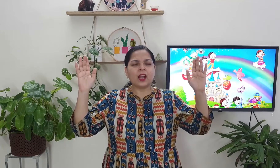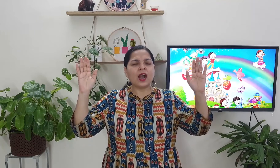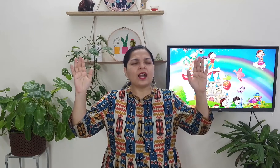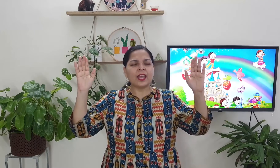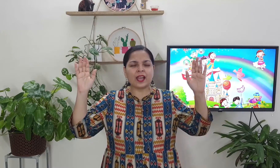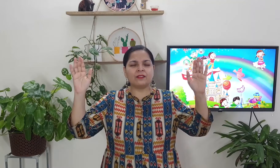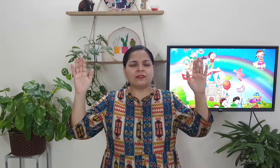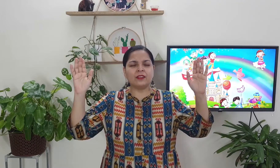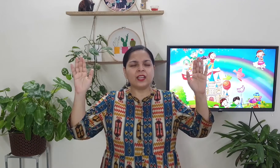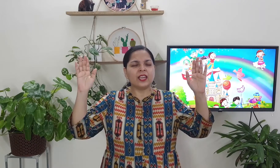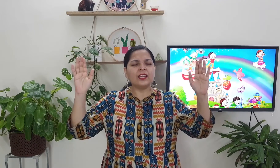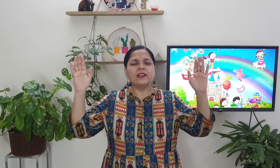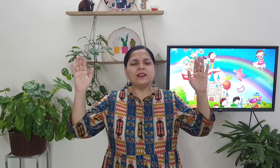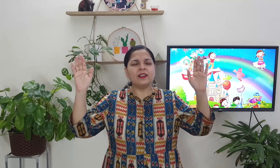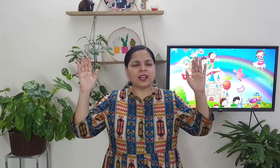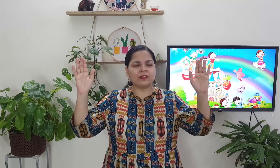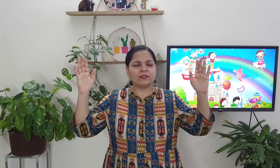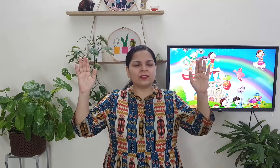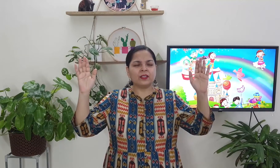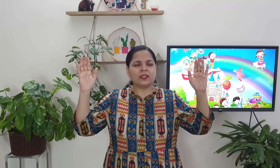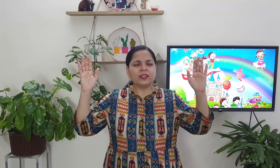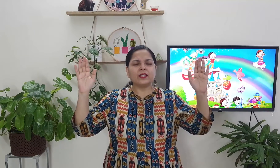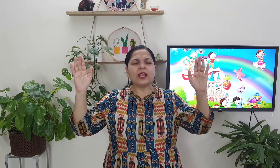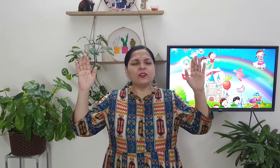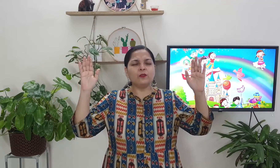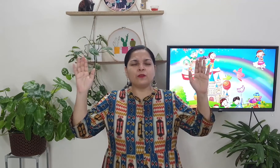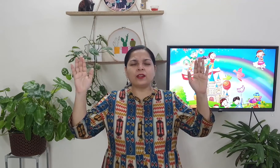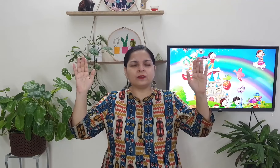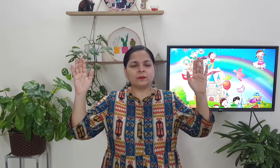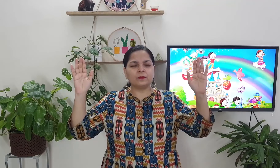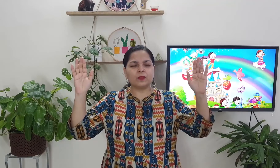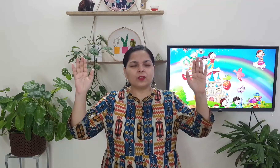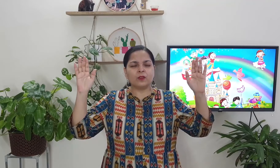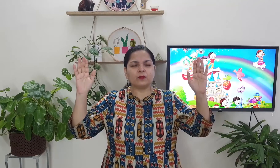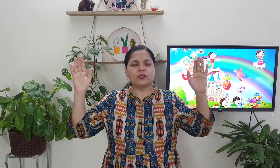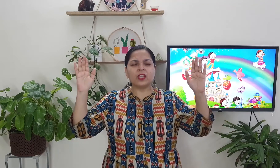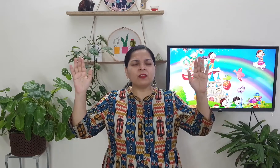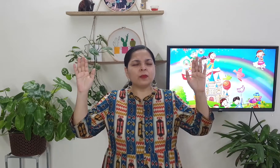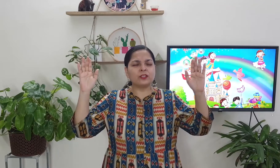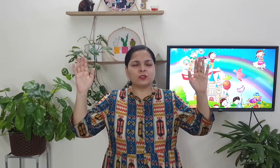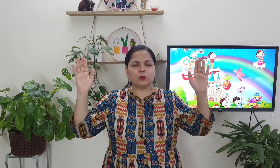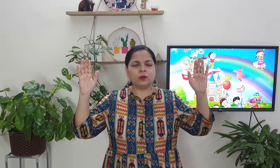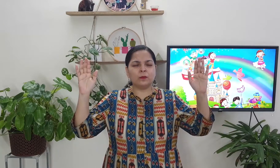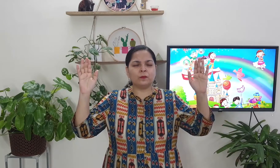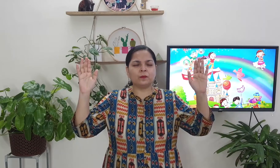பிறந்து விட்டேன். பிதாவே, என் ஆத்துமாவை காப்பாற்றியதற்காக நன்றி. நான்